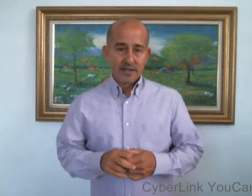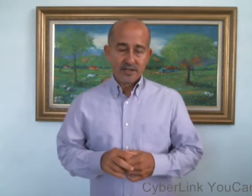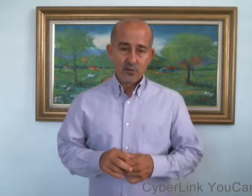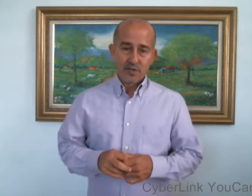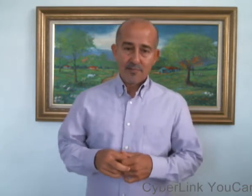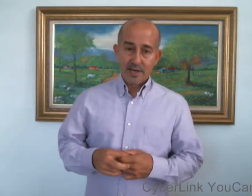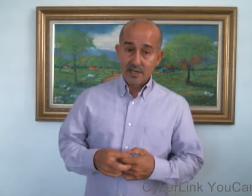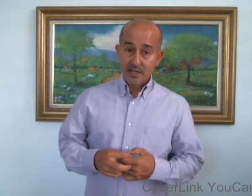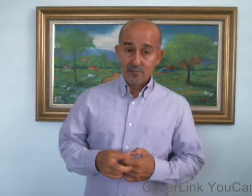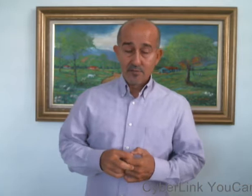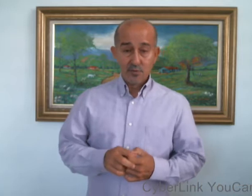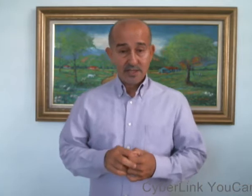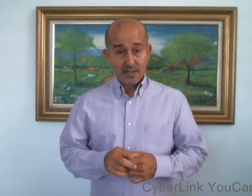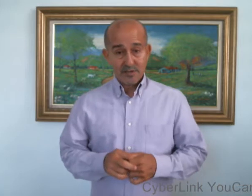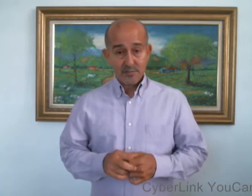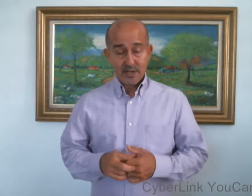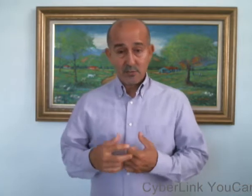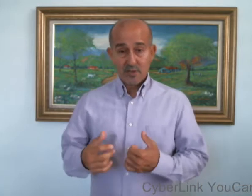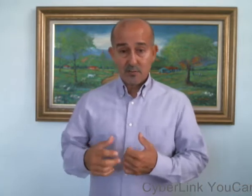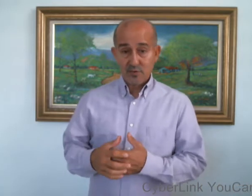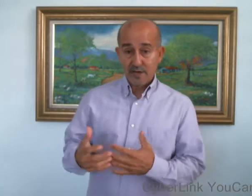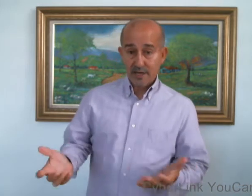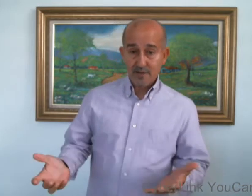se usa para equipo no es la misma que usamos para equipo.